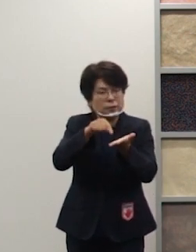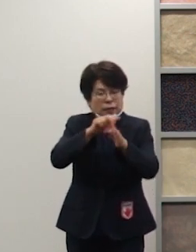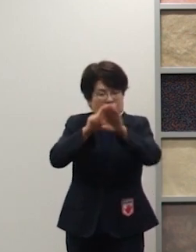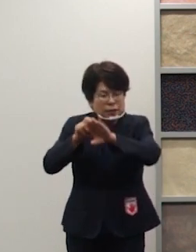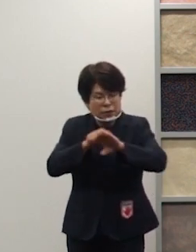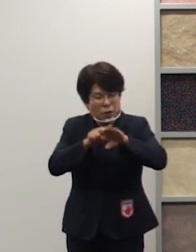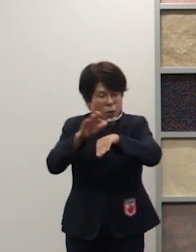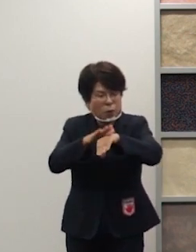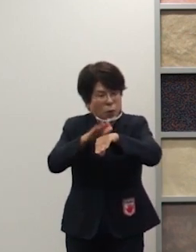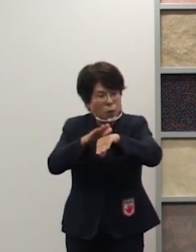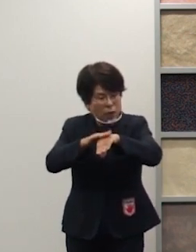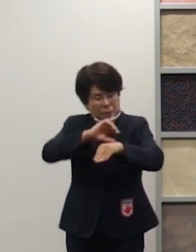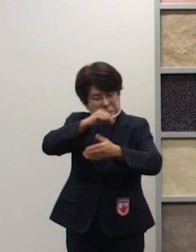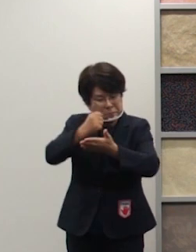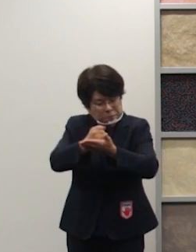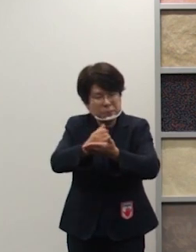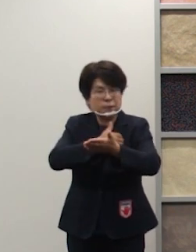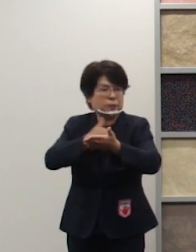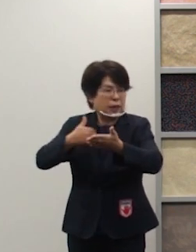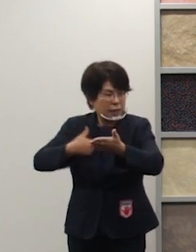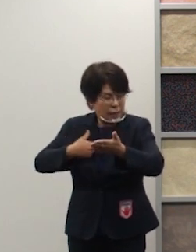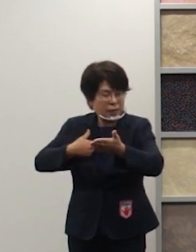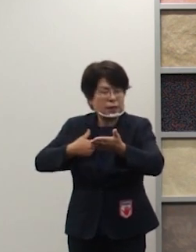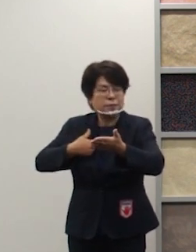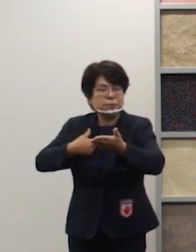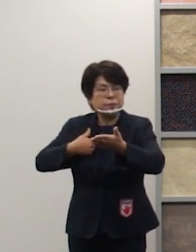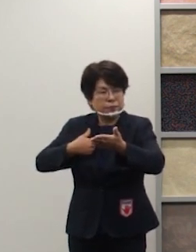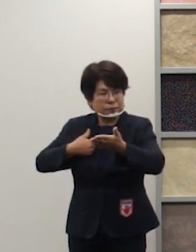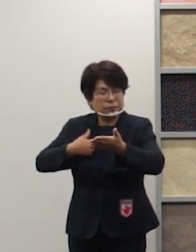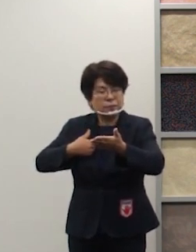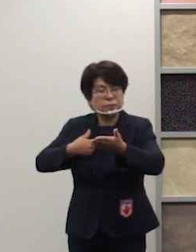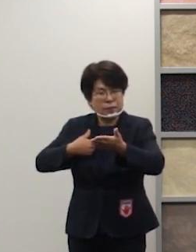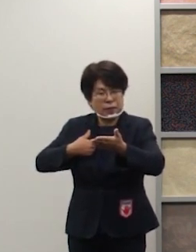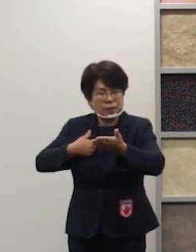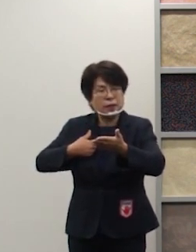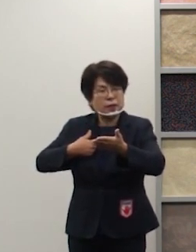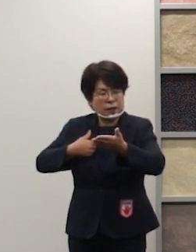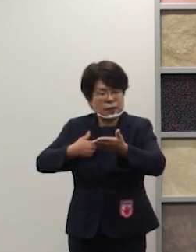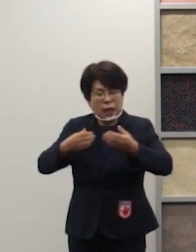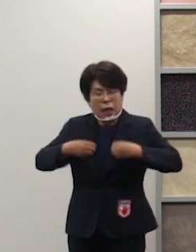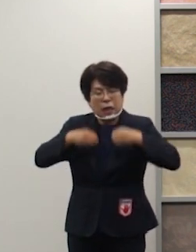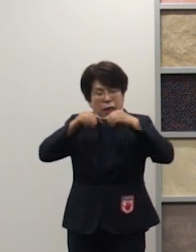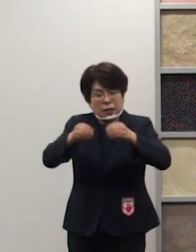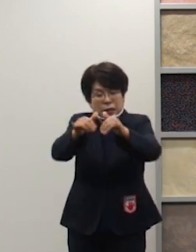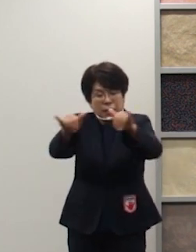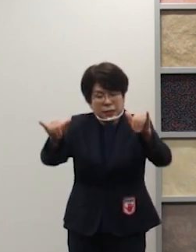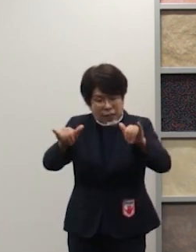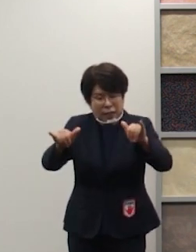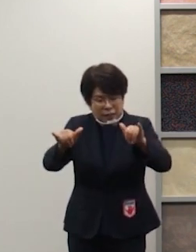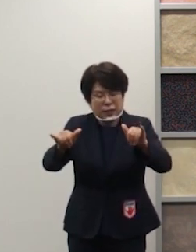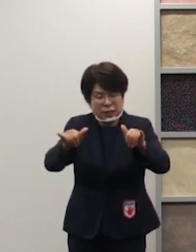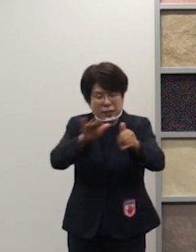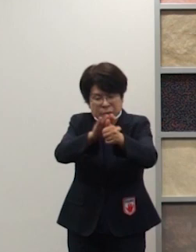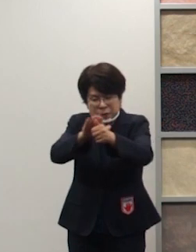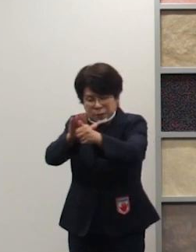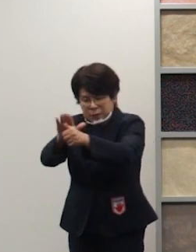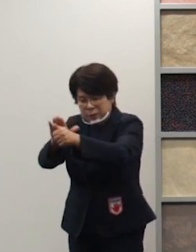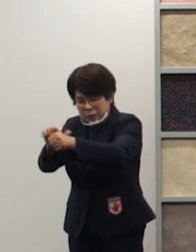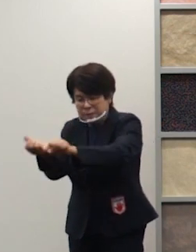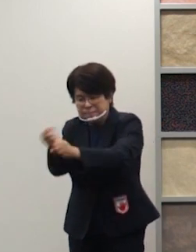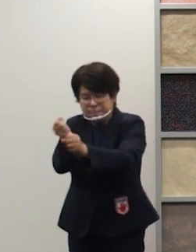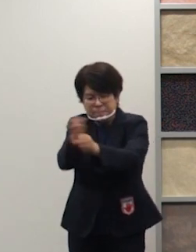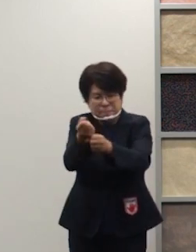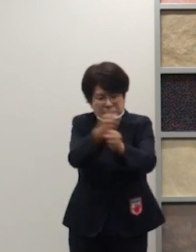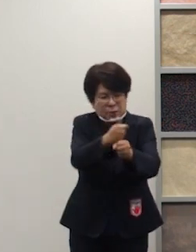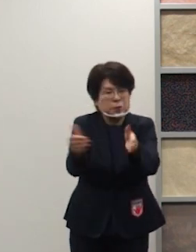て、それがその、多くの皆さんに、着実に行き渡るようになるまでの間というものは、やはりこの感